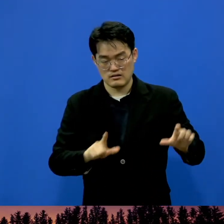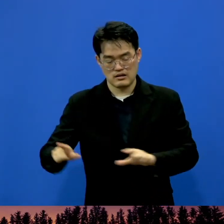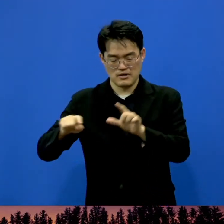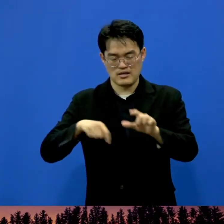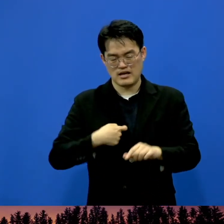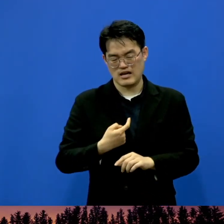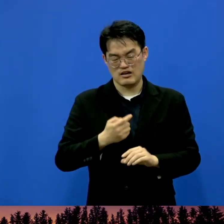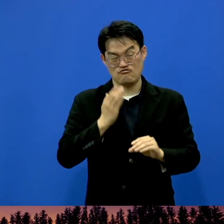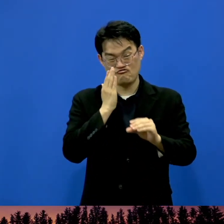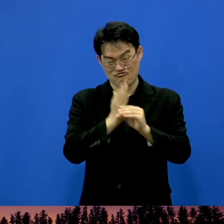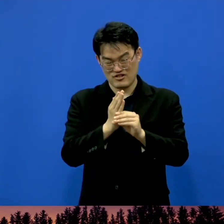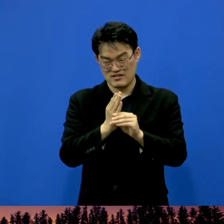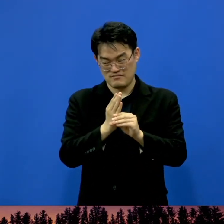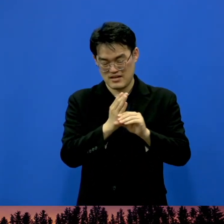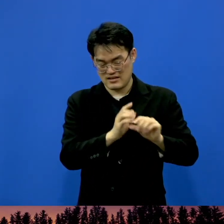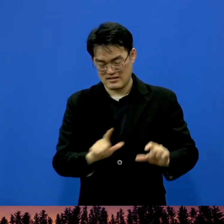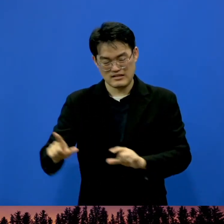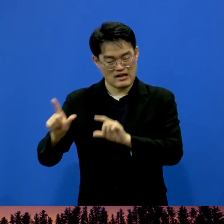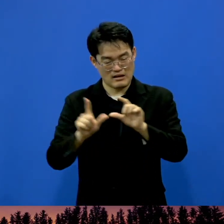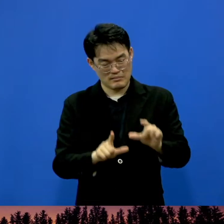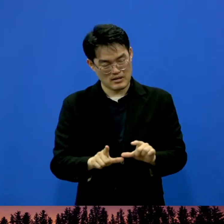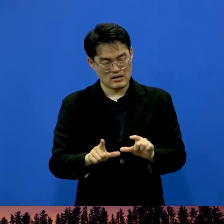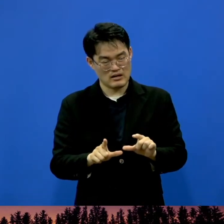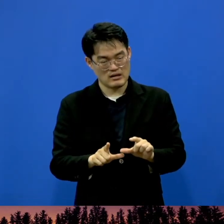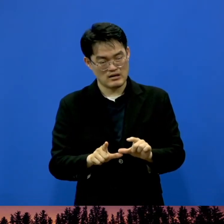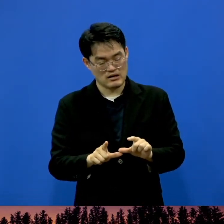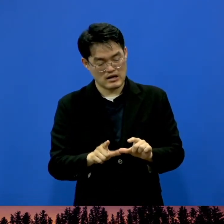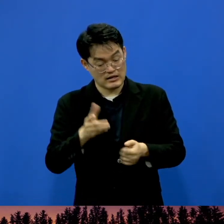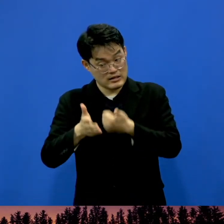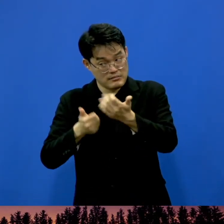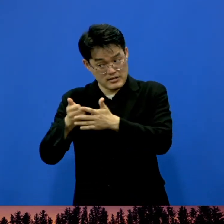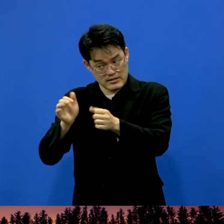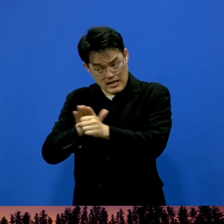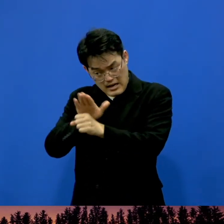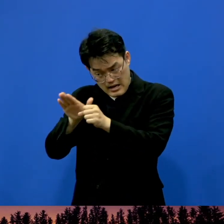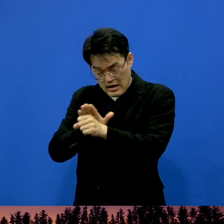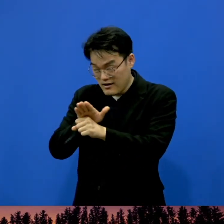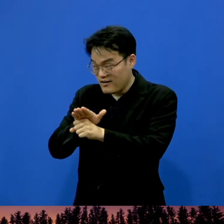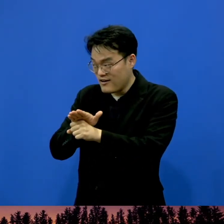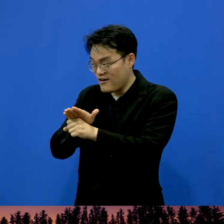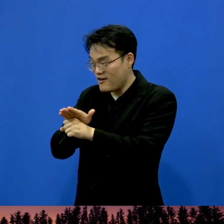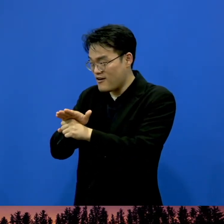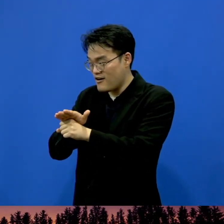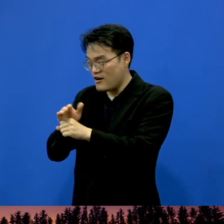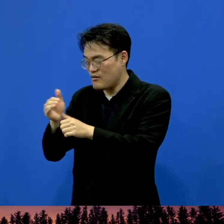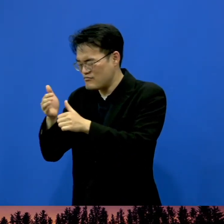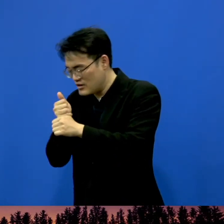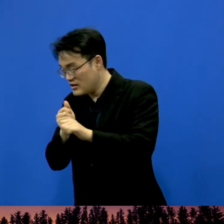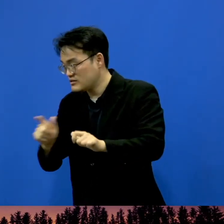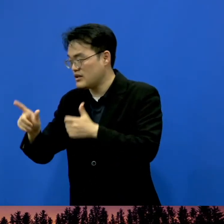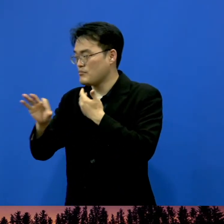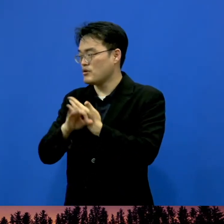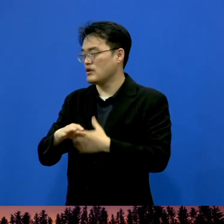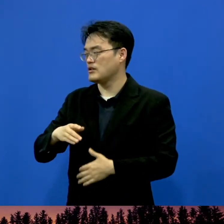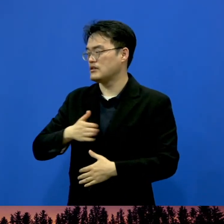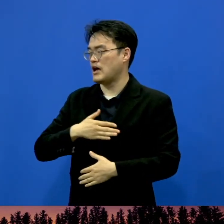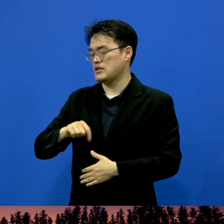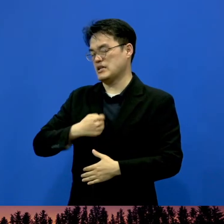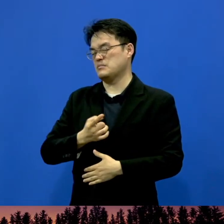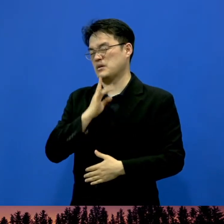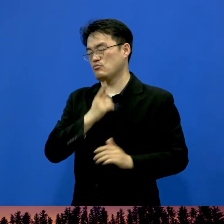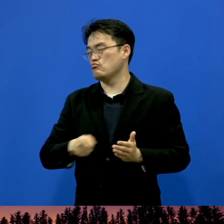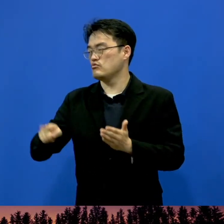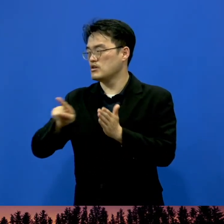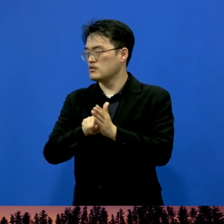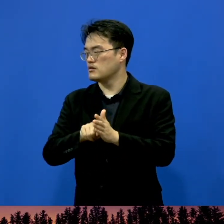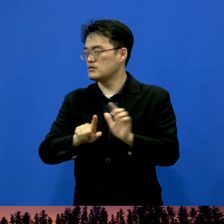이기주의의 세상이잖아요. 근데 하나님의 사랑 안에 살면 우리는 더 이상 이기적으로 나만을 위해 살 수가 없어요. 그러니까